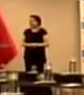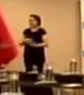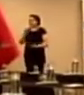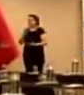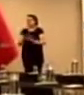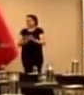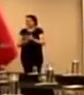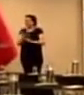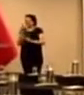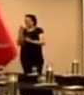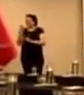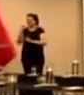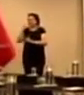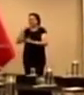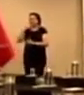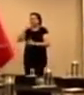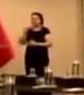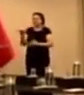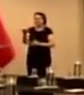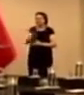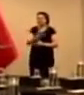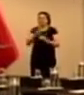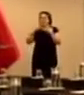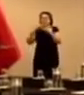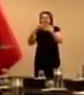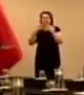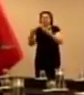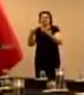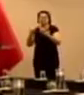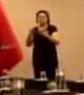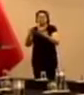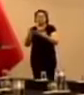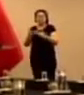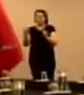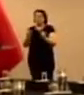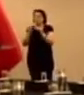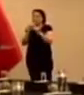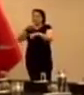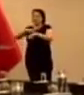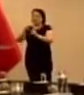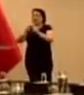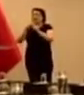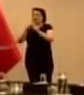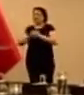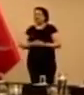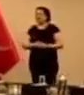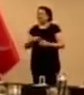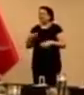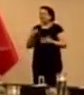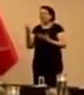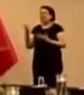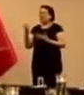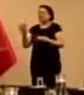Muy buenos días a todas y a todos. Muchas gracias por su puntualidad. Esperemos que se vaya llenando